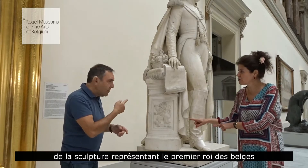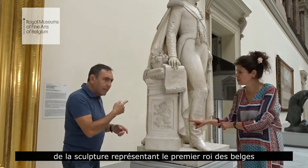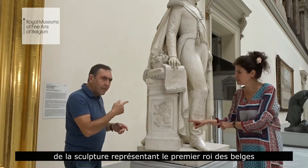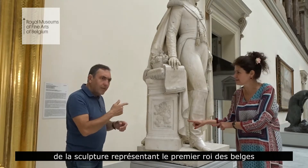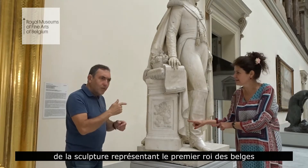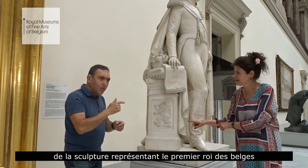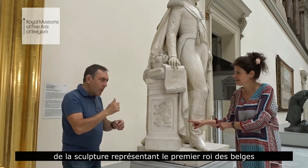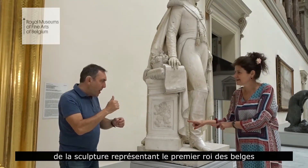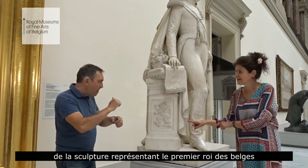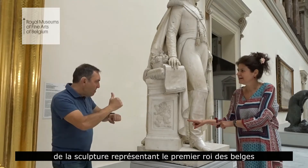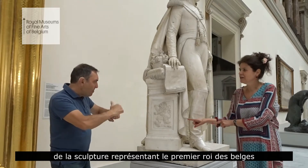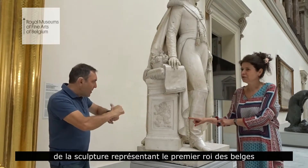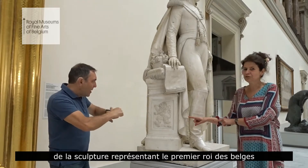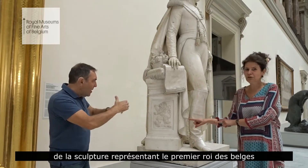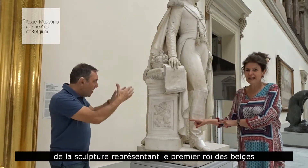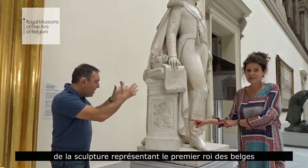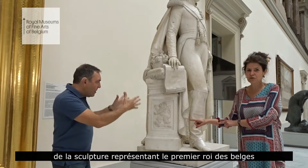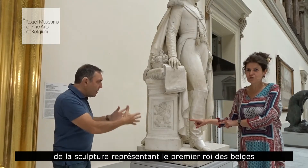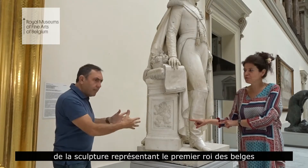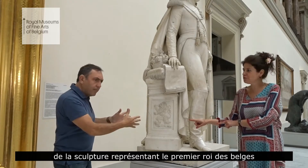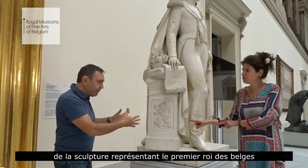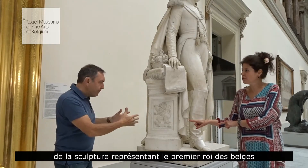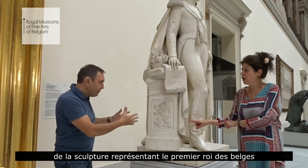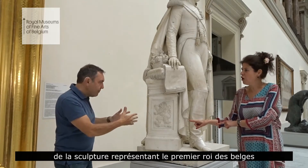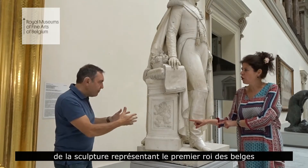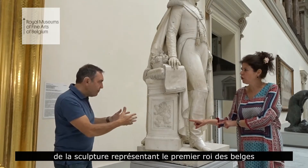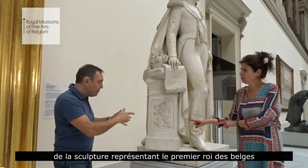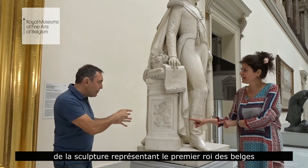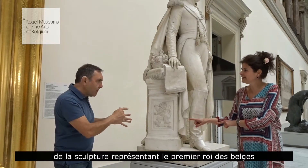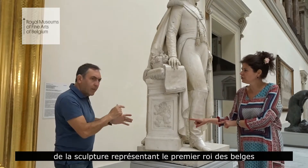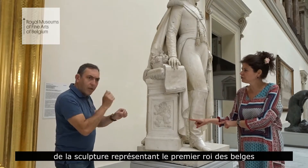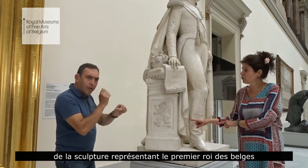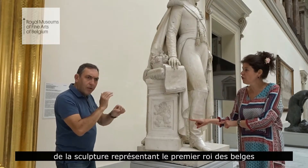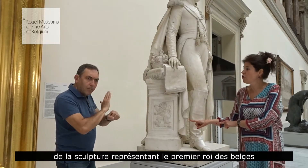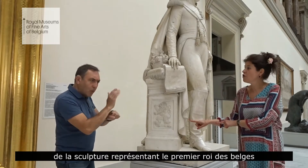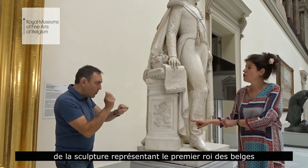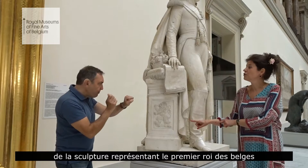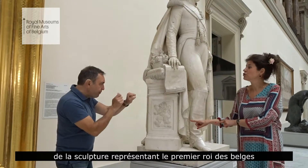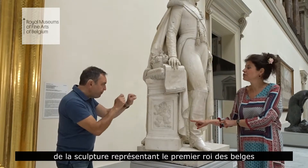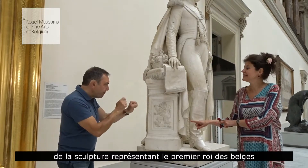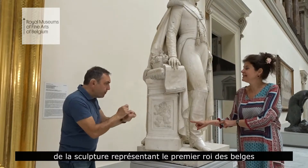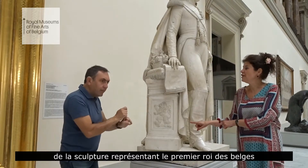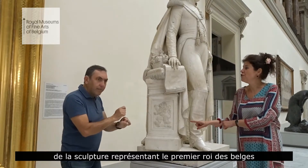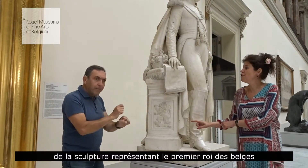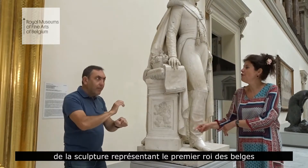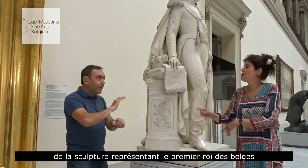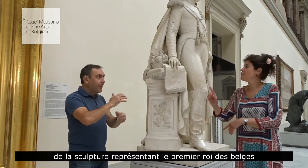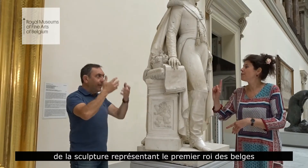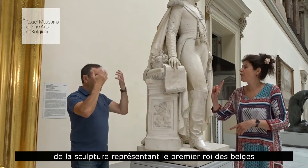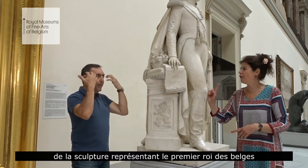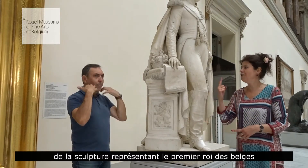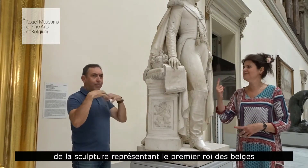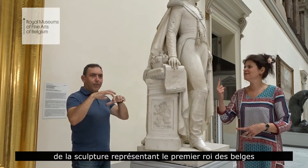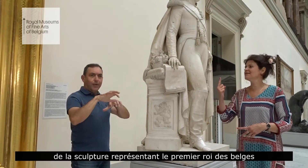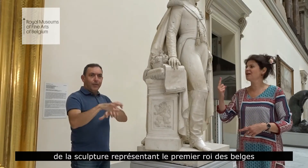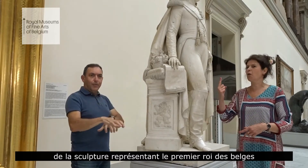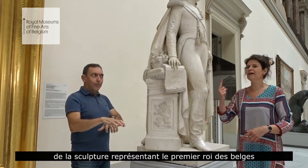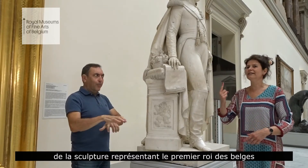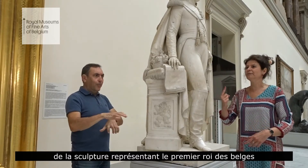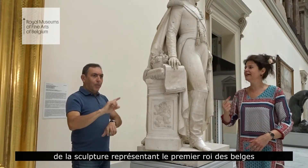socle de la sculpture représentant José, le premier roi des